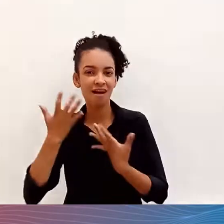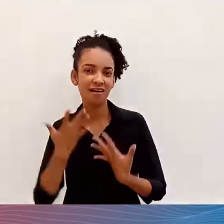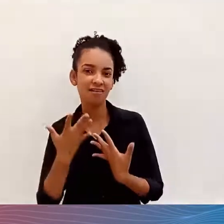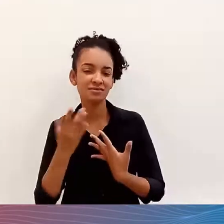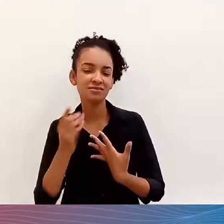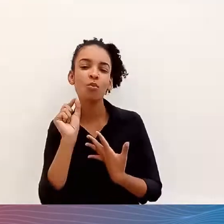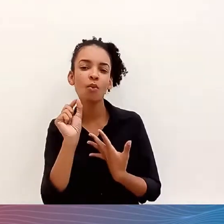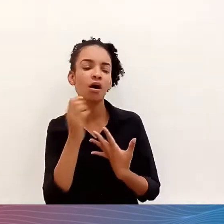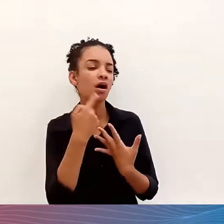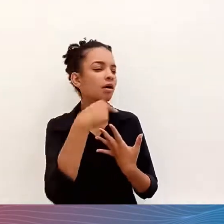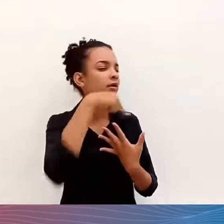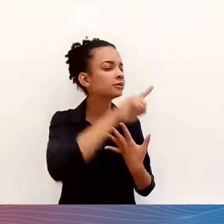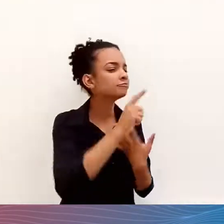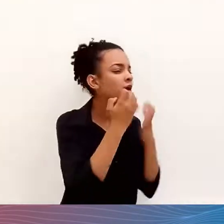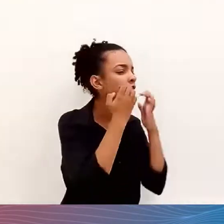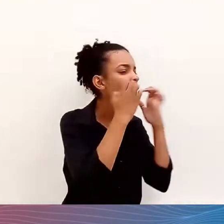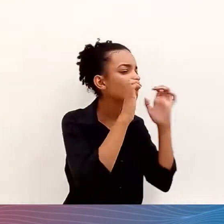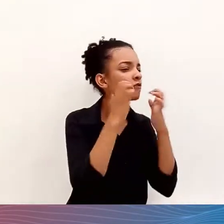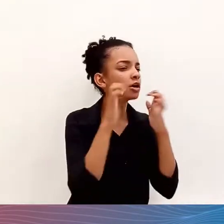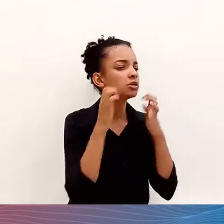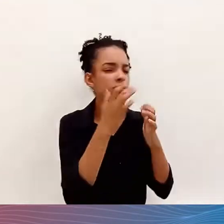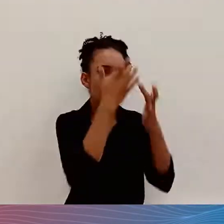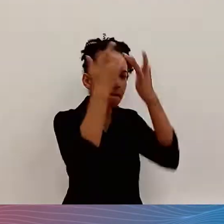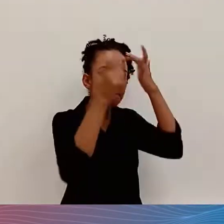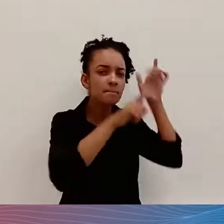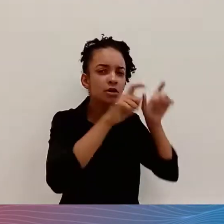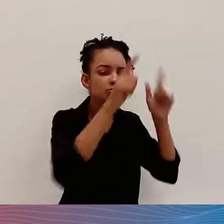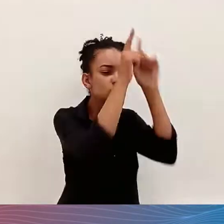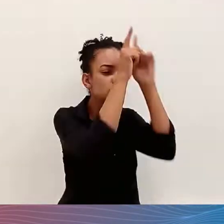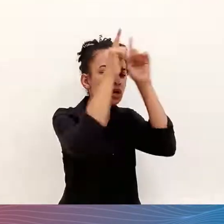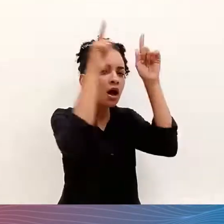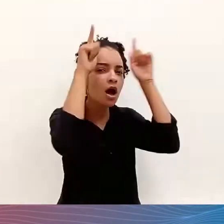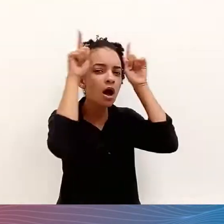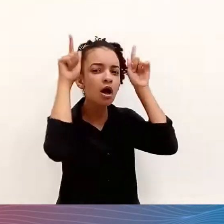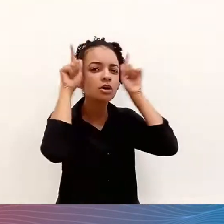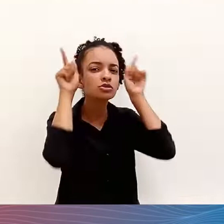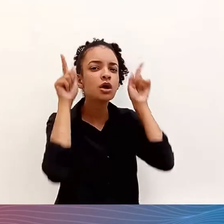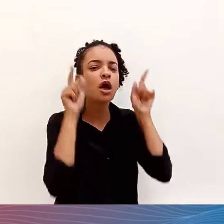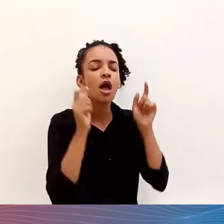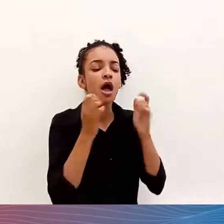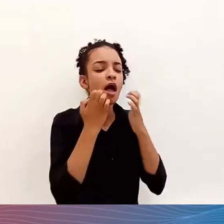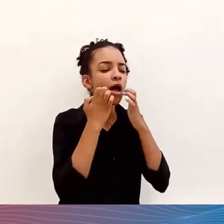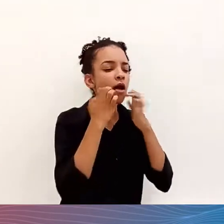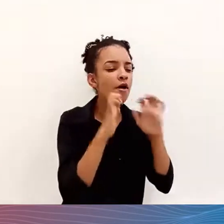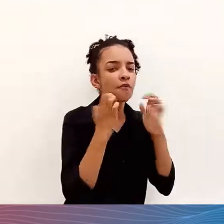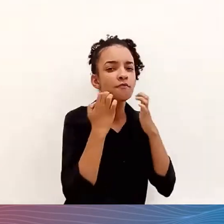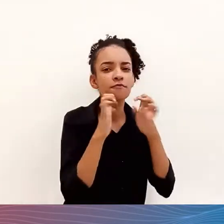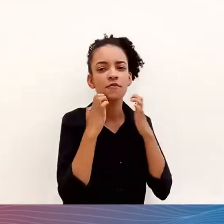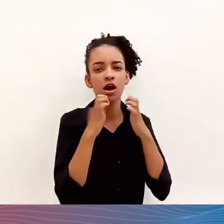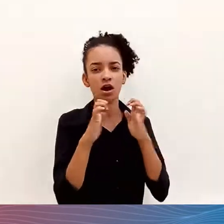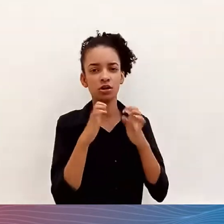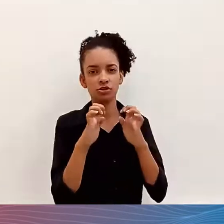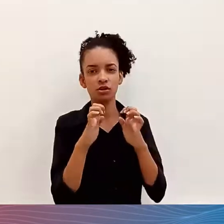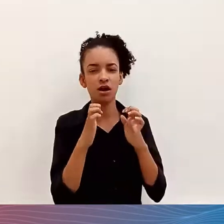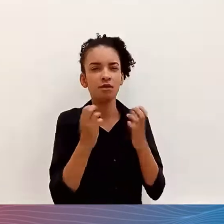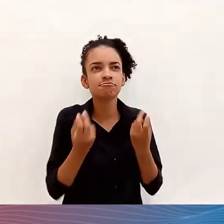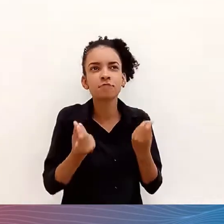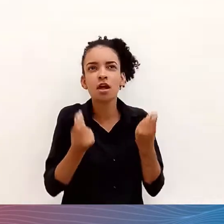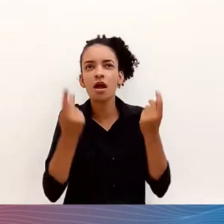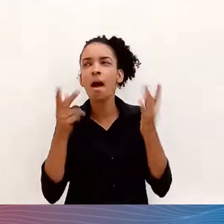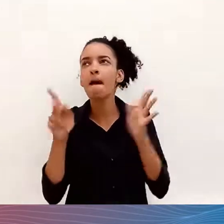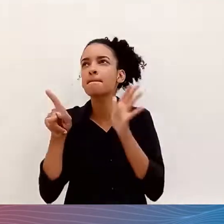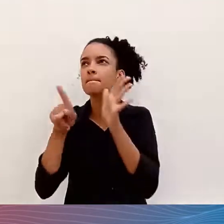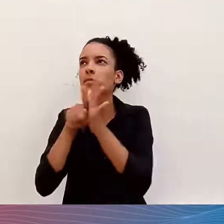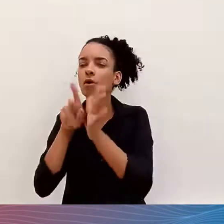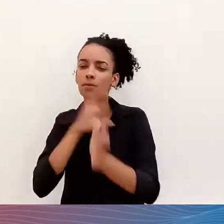aos gentios o evangelho das insondáveis riquezas de Cristo. Irmãos,